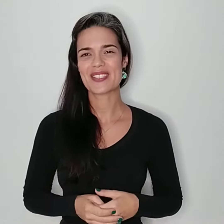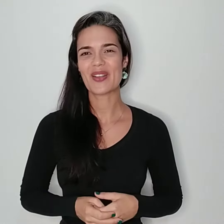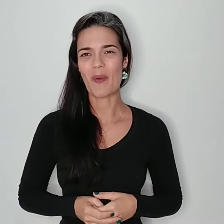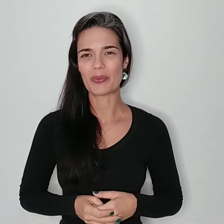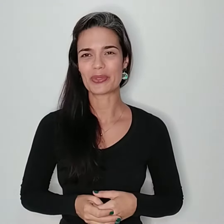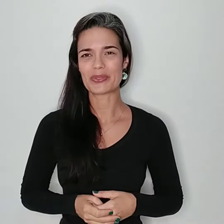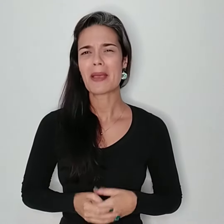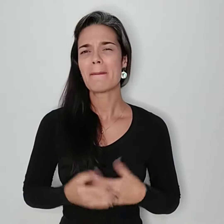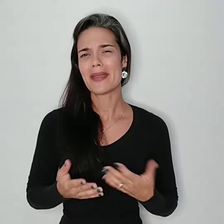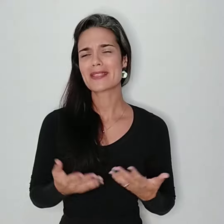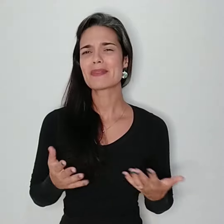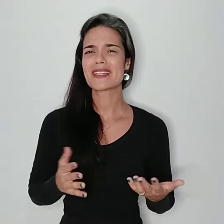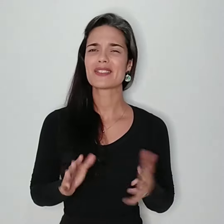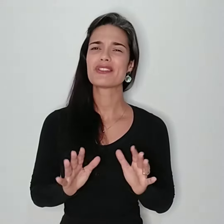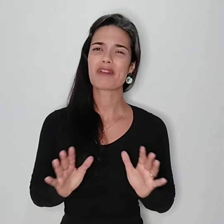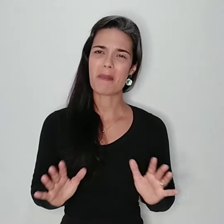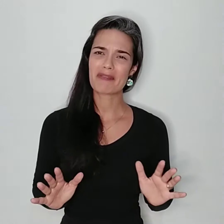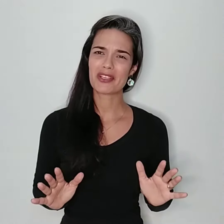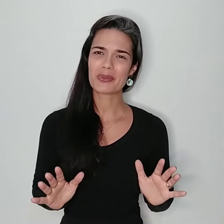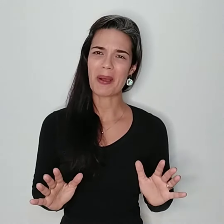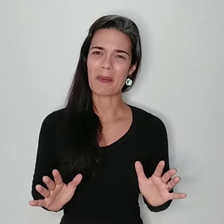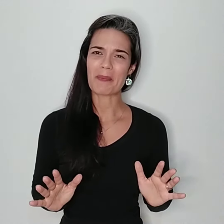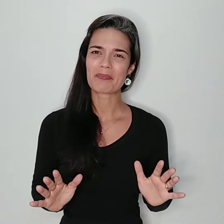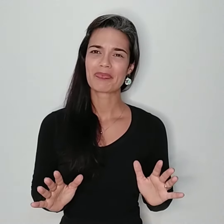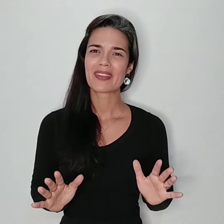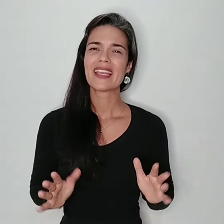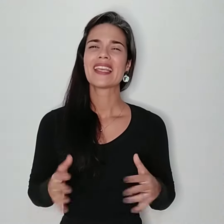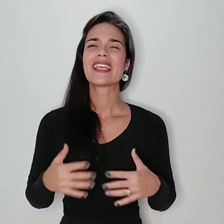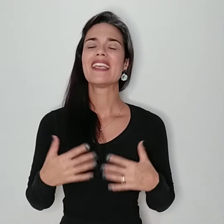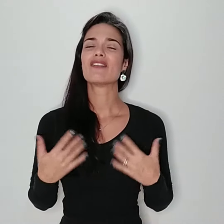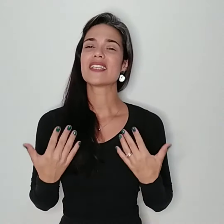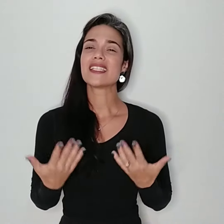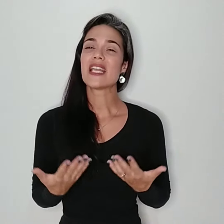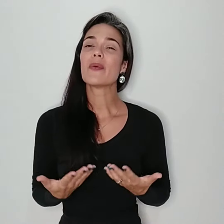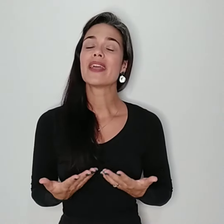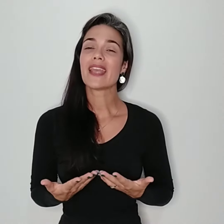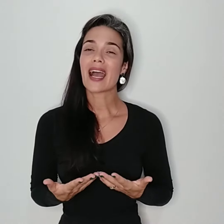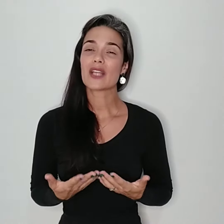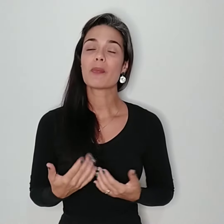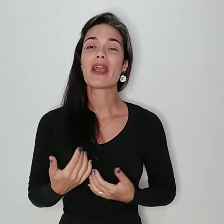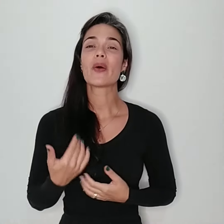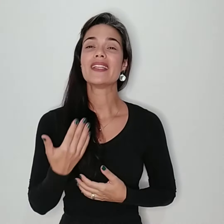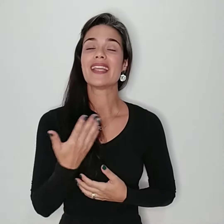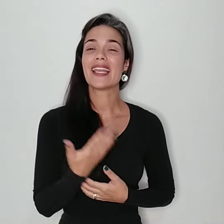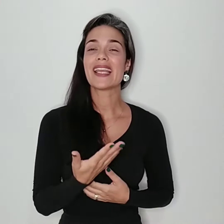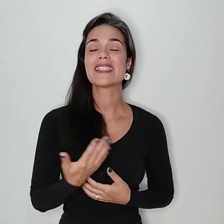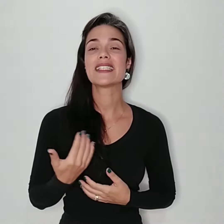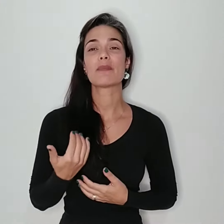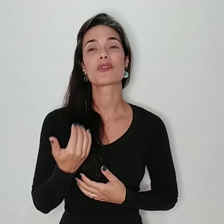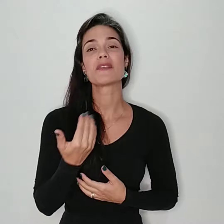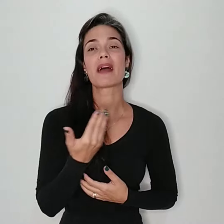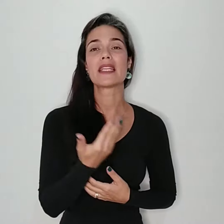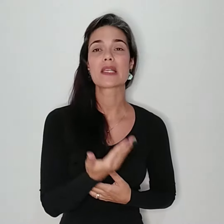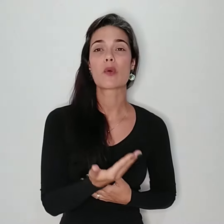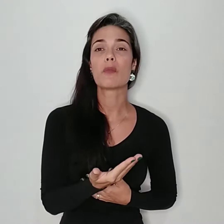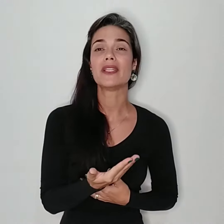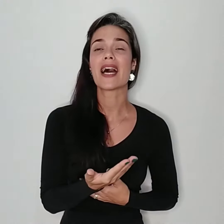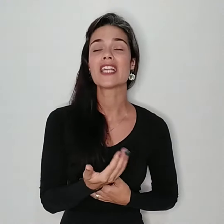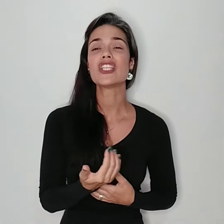encontros, mesmo sendo de forma virtual. Que vocês tenham criado maior interesse em se aproximar dessa comunidade